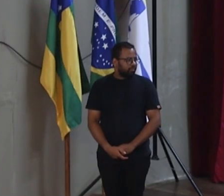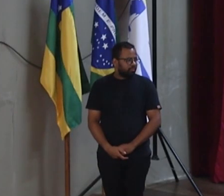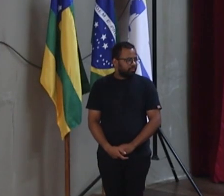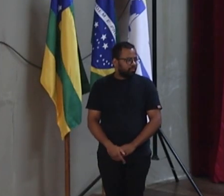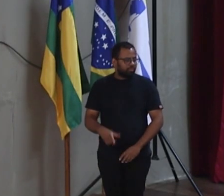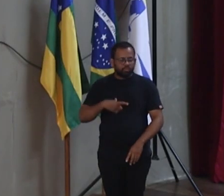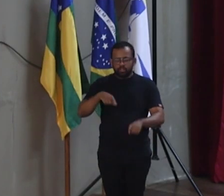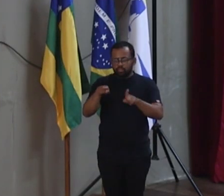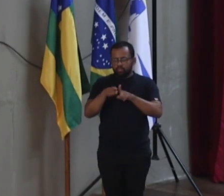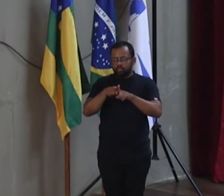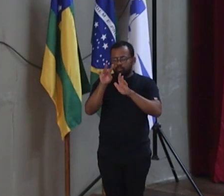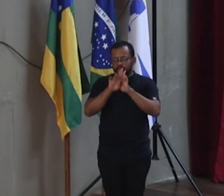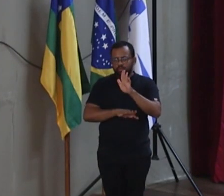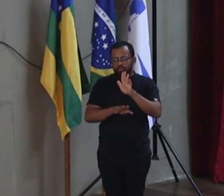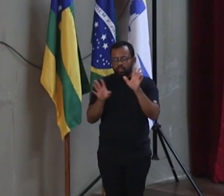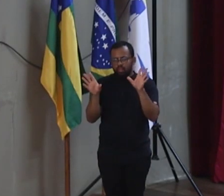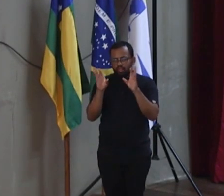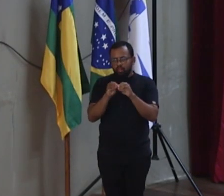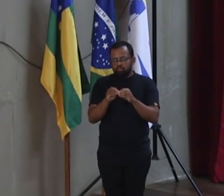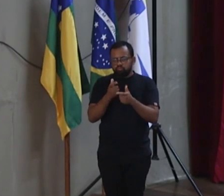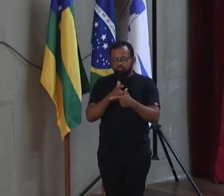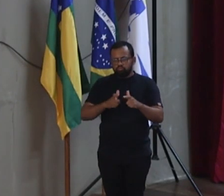Isso daqui também eu menciono de forma mais